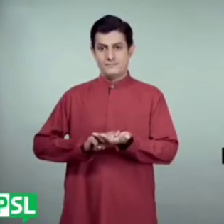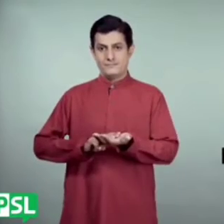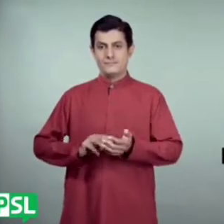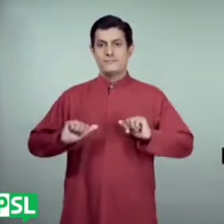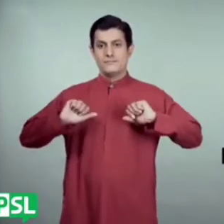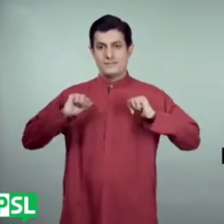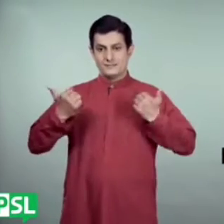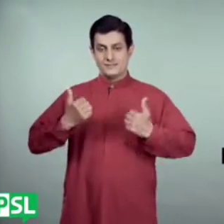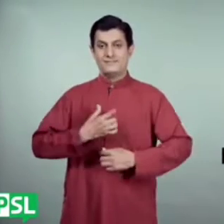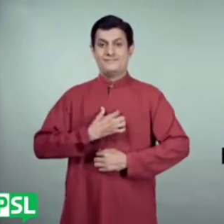مینیجر ٹائی.